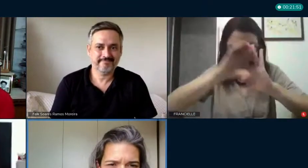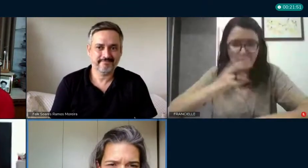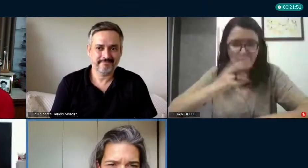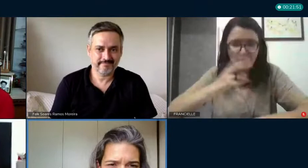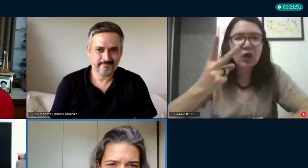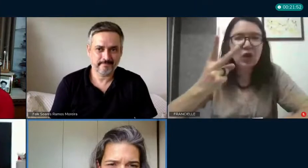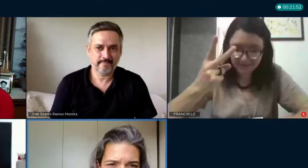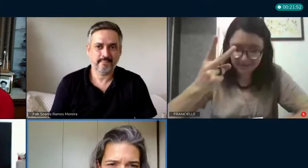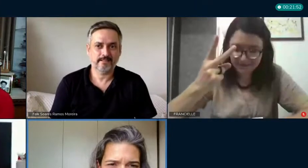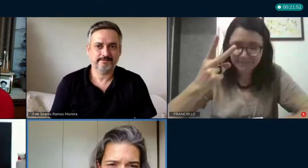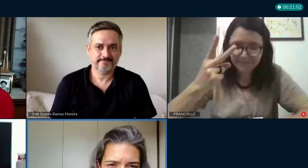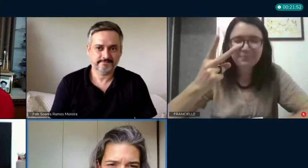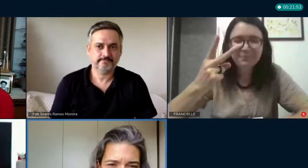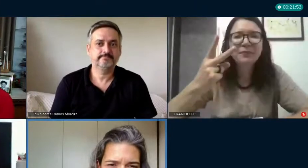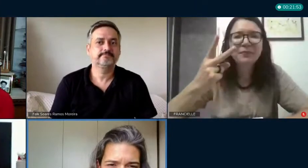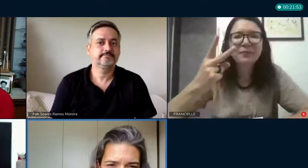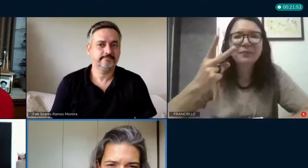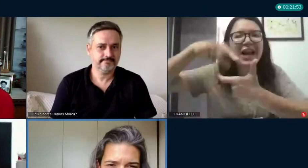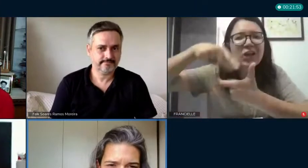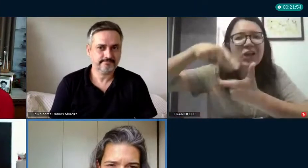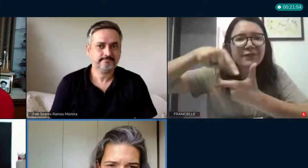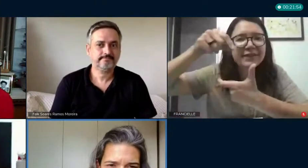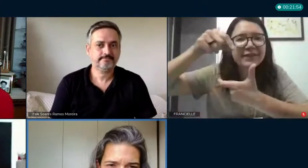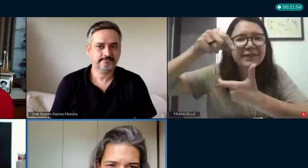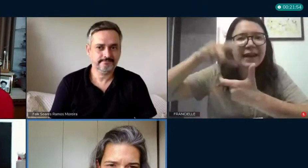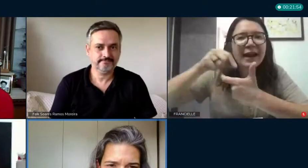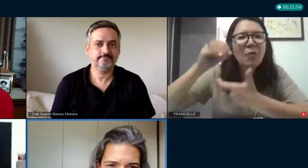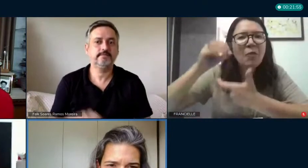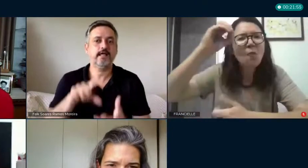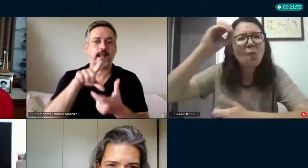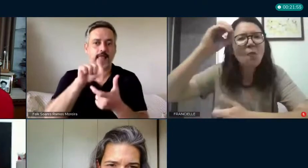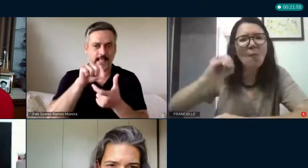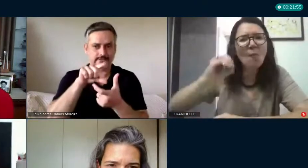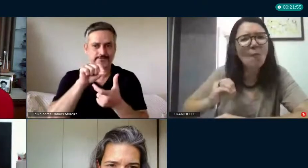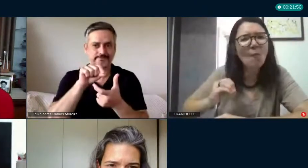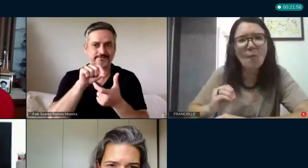A professora Beth, ela falou sobre o capítulo 2,